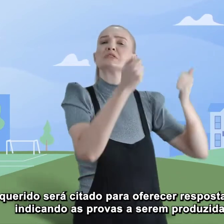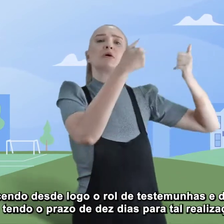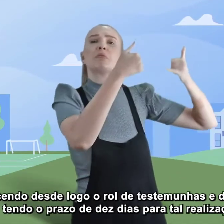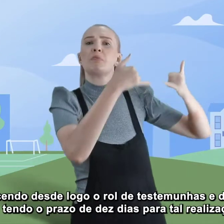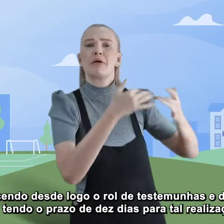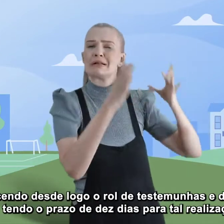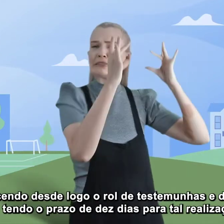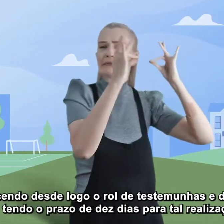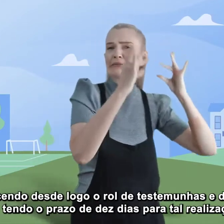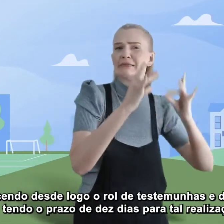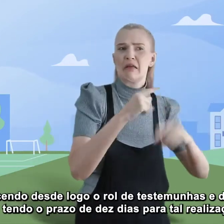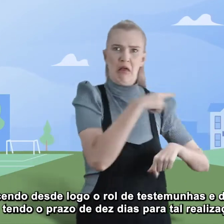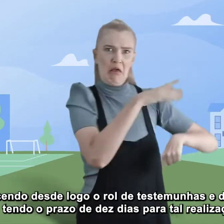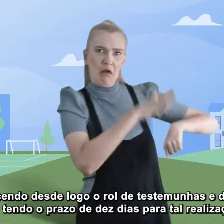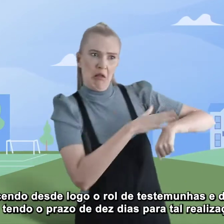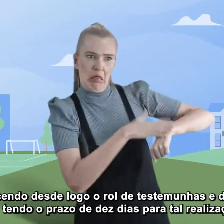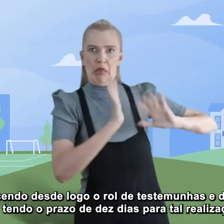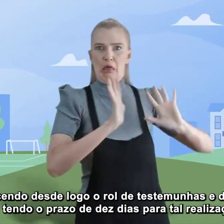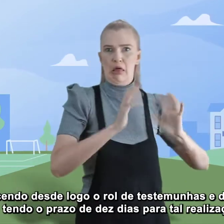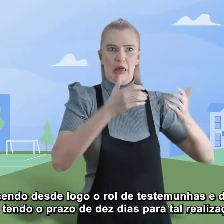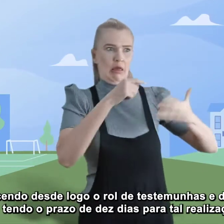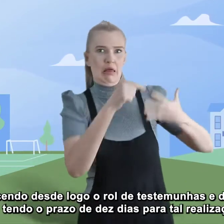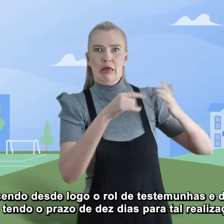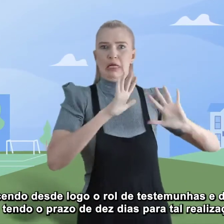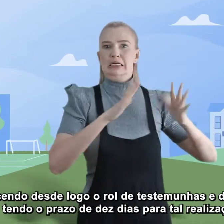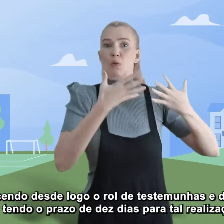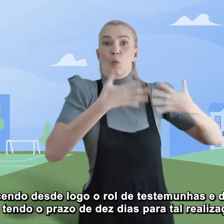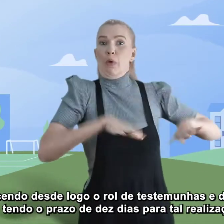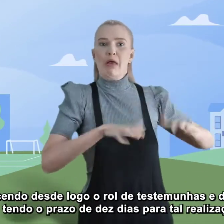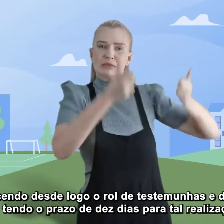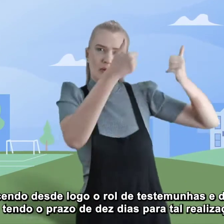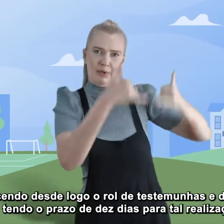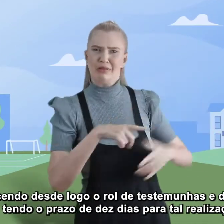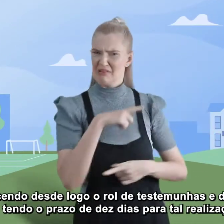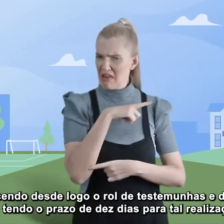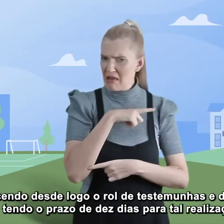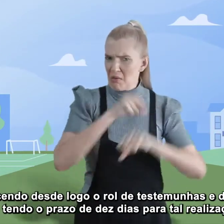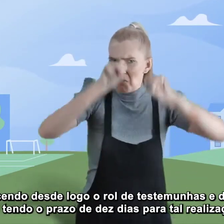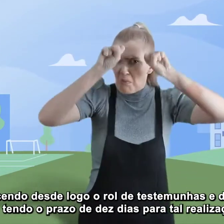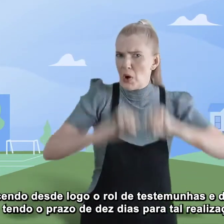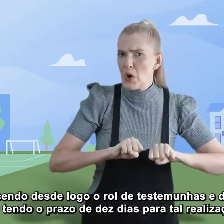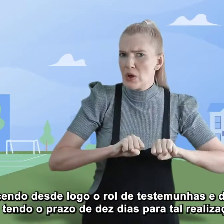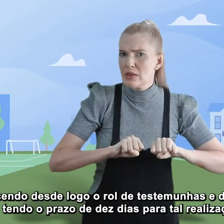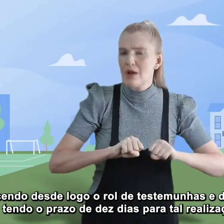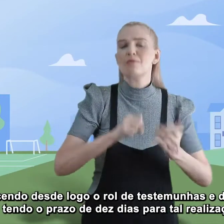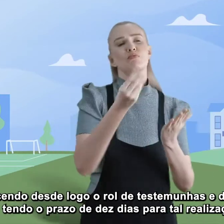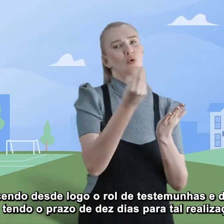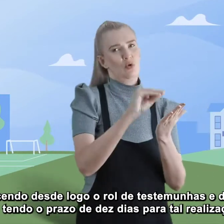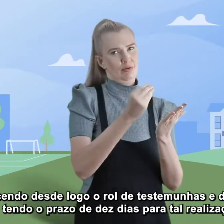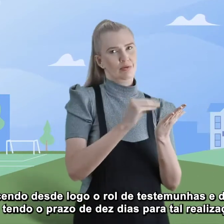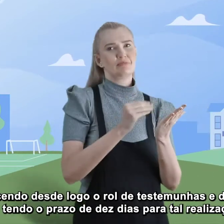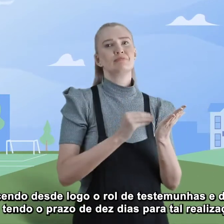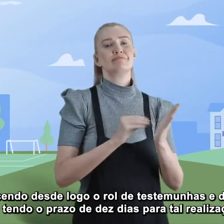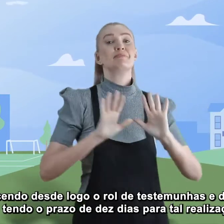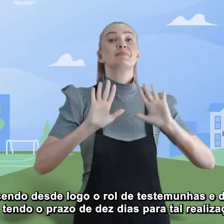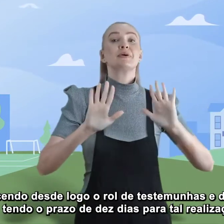e oferecendo, desde logo, o rol de testemunhas e documentos, tendo prazo de